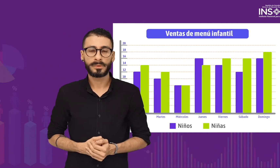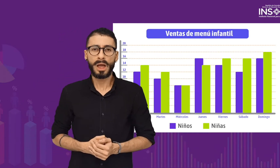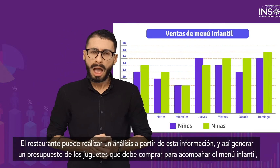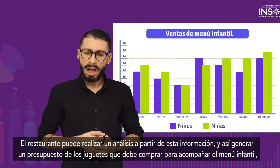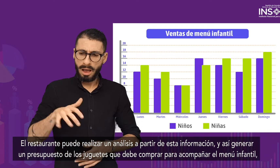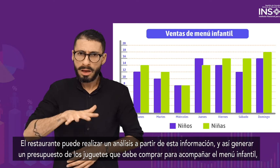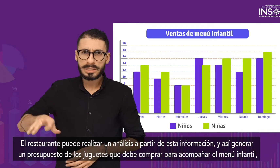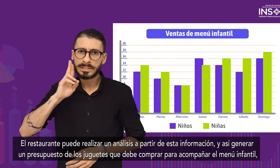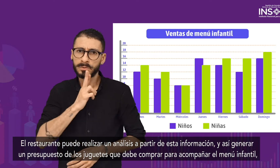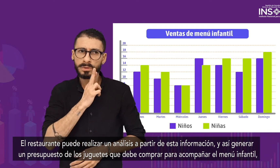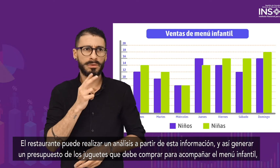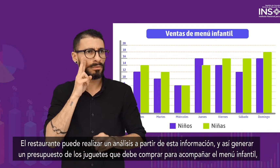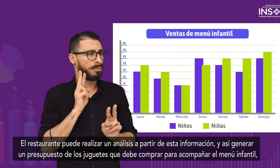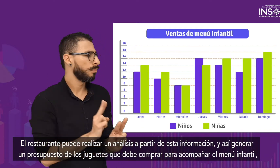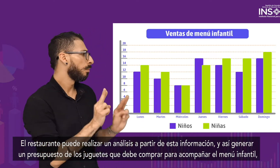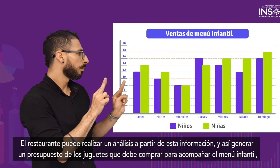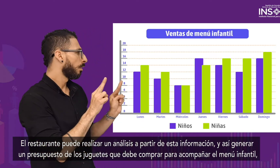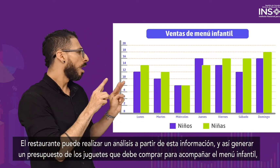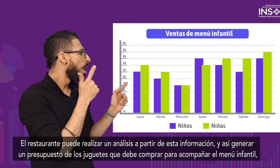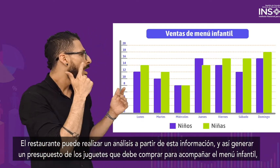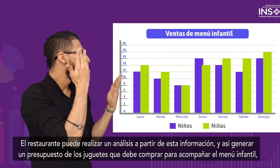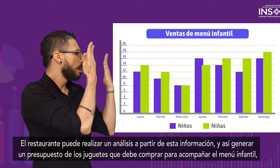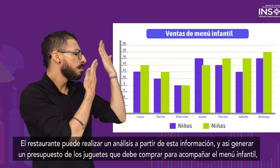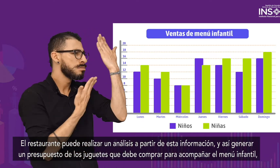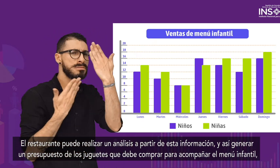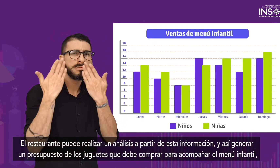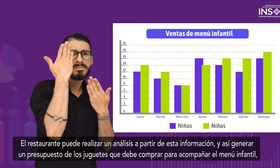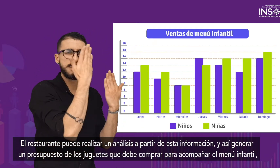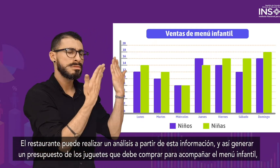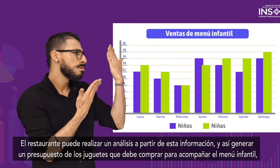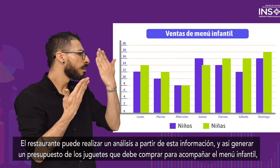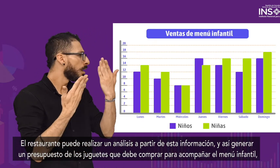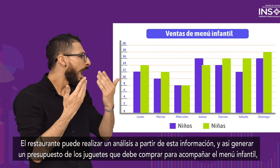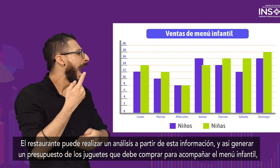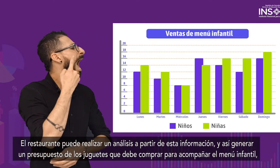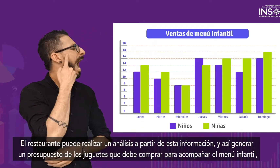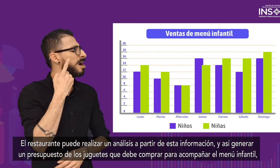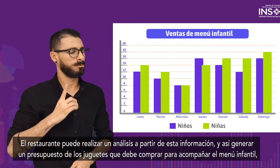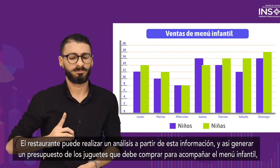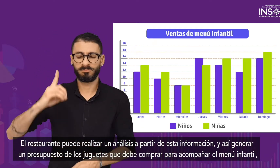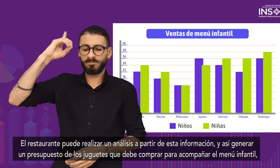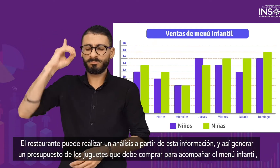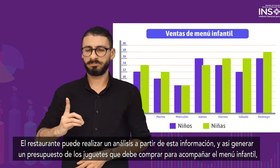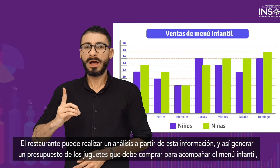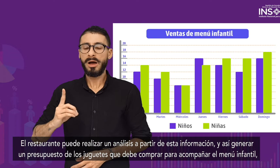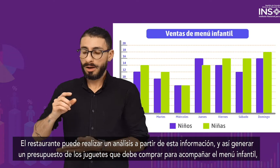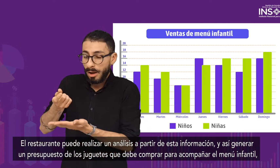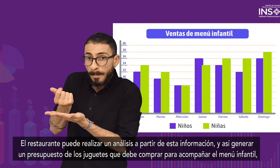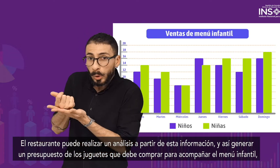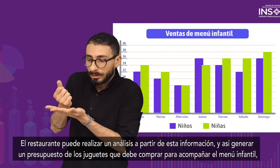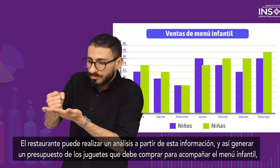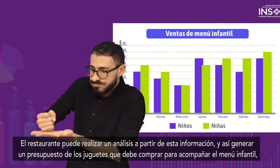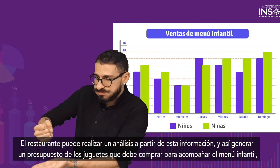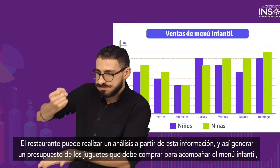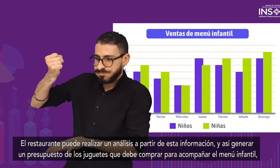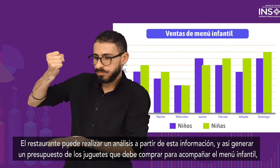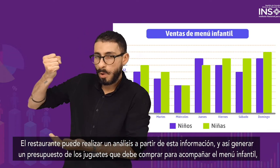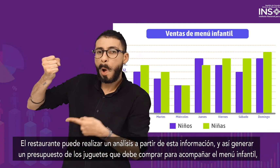El restaurante puede realizar un análisis a partir de esta información y así generar un presupuesto de los juguetes que debe